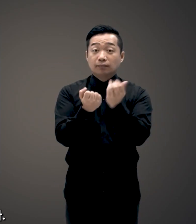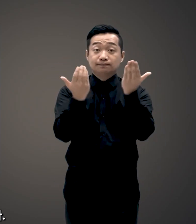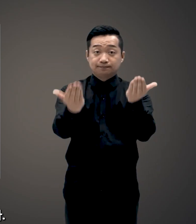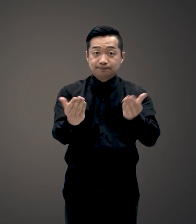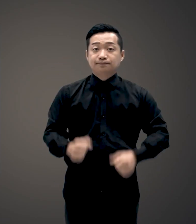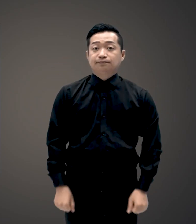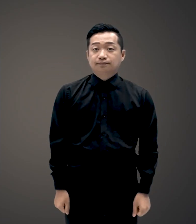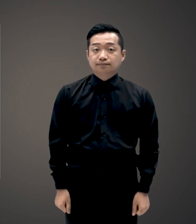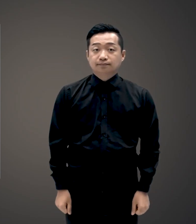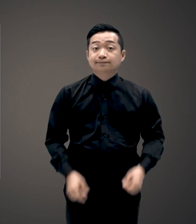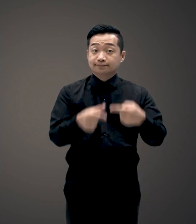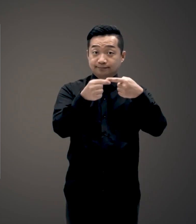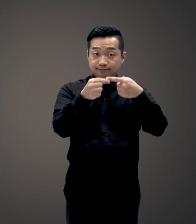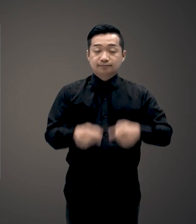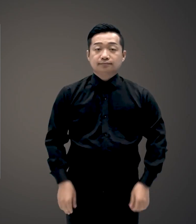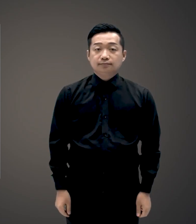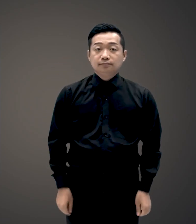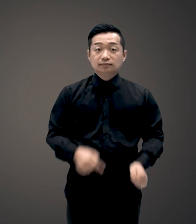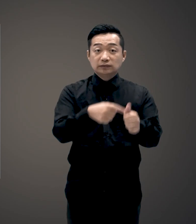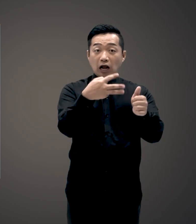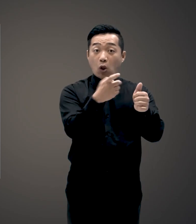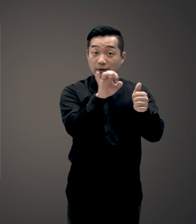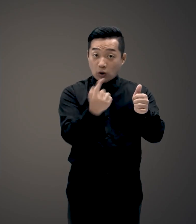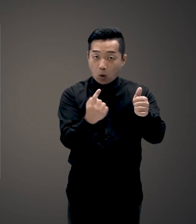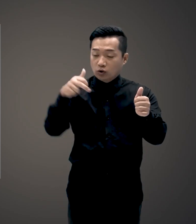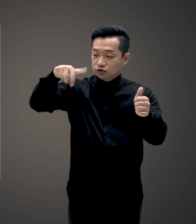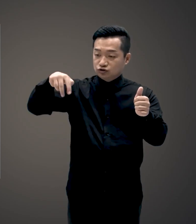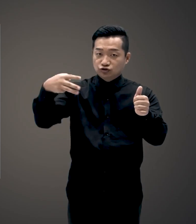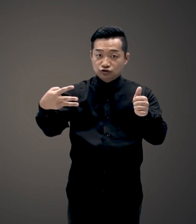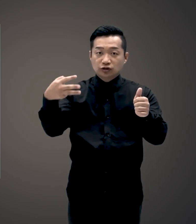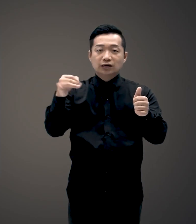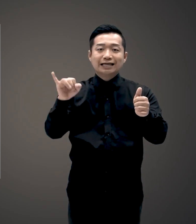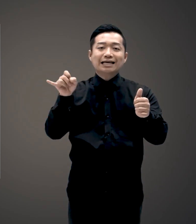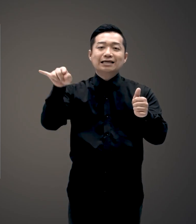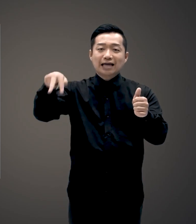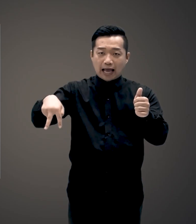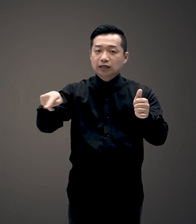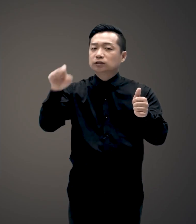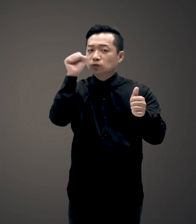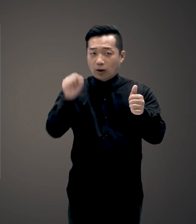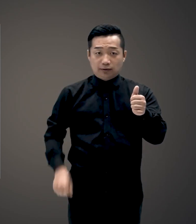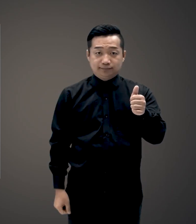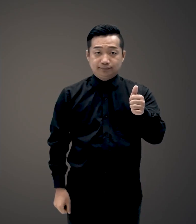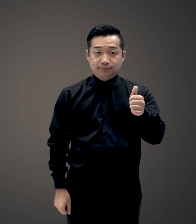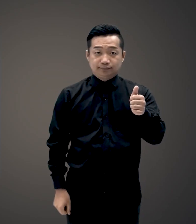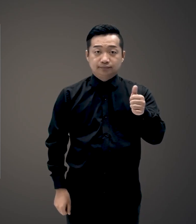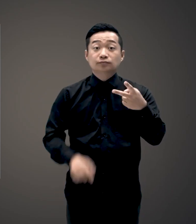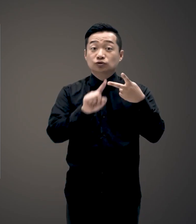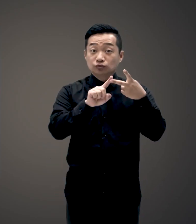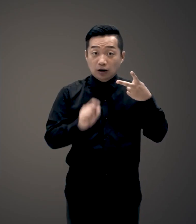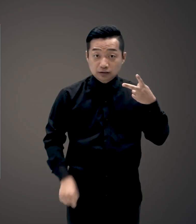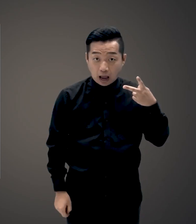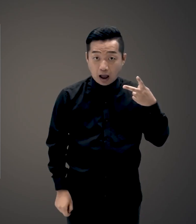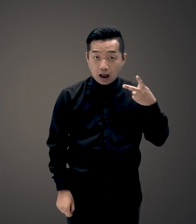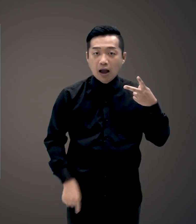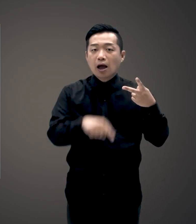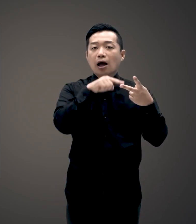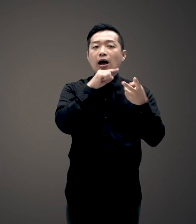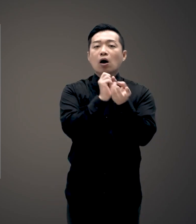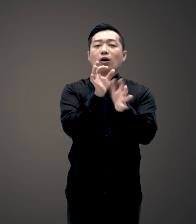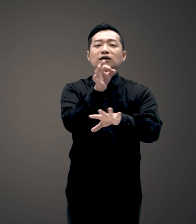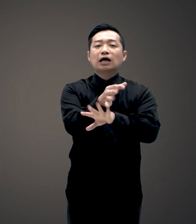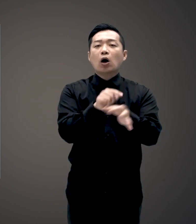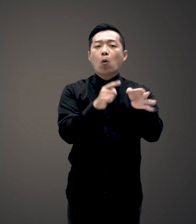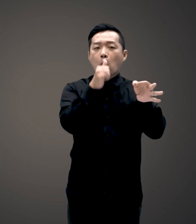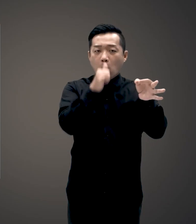있다. 첫 번째, 로미오는 줄리엣을 좋아한다. 두 번째, 로미오는 장미꽃을 살